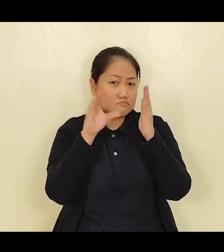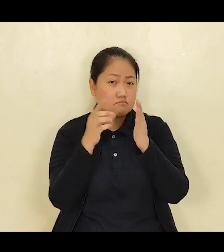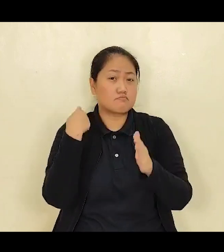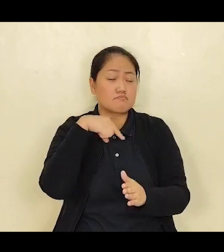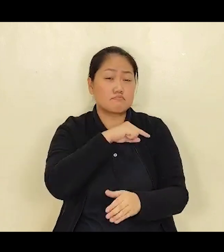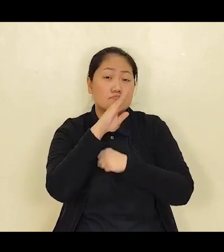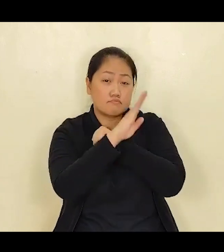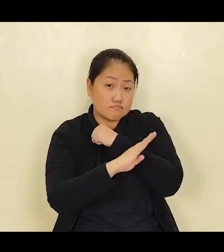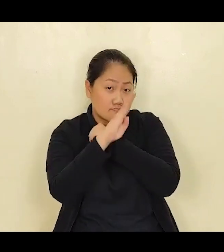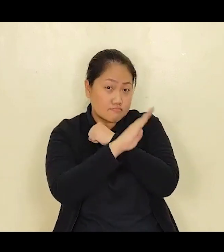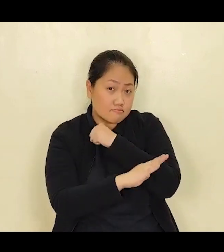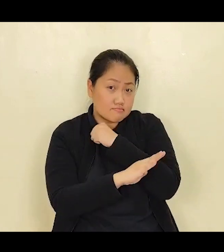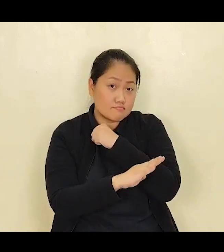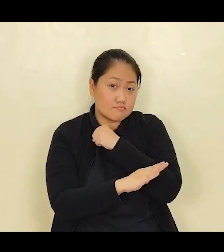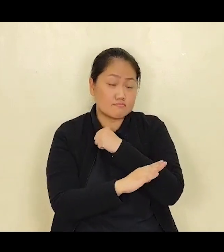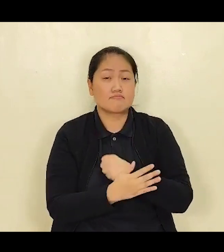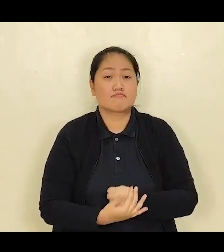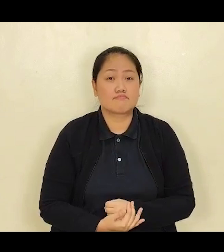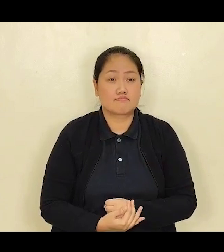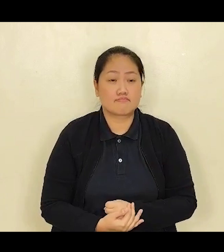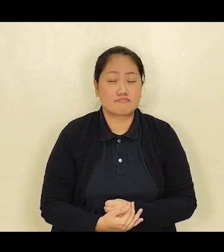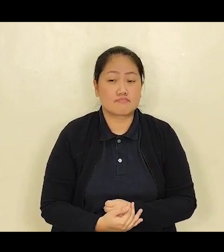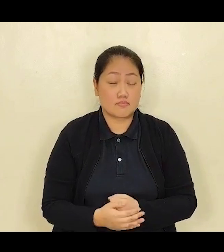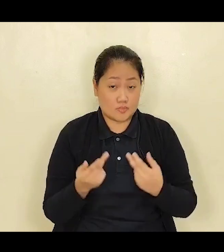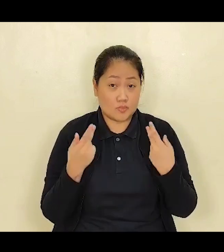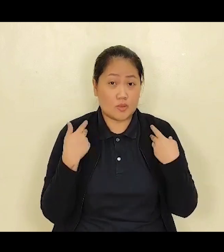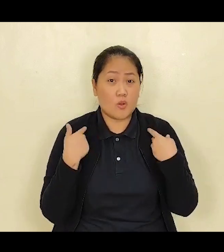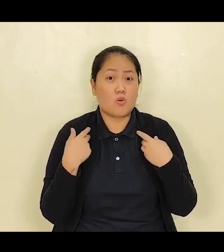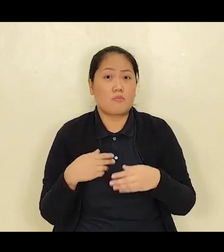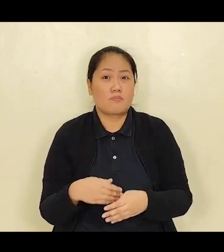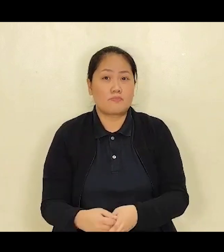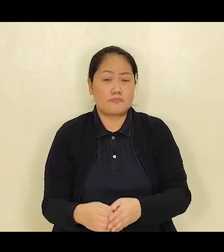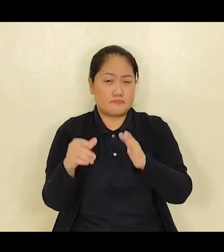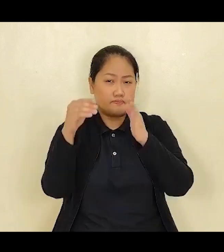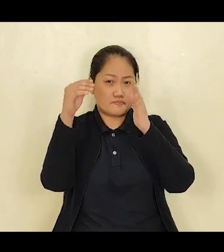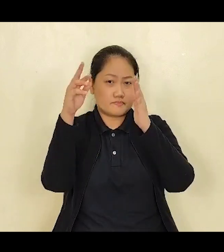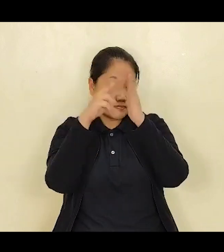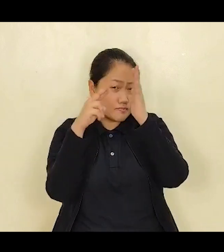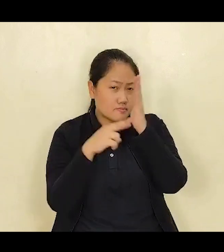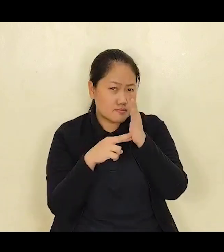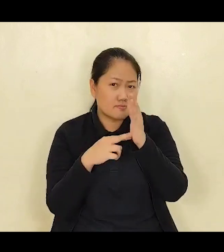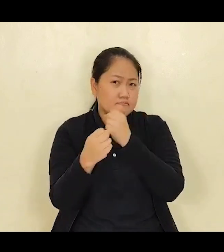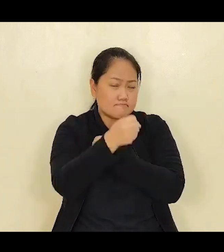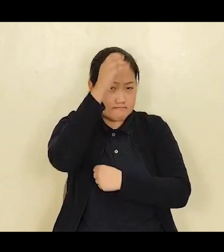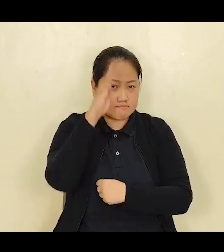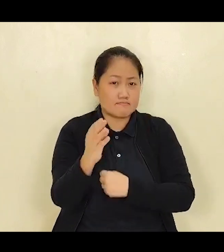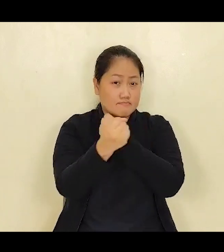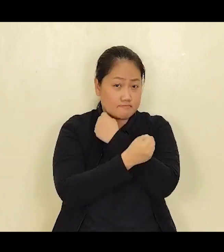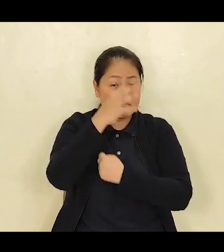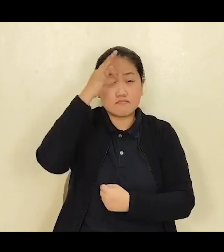sa konstitusyon ng ating bansa. Nalaman ng mga panuntunan na makadiyos,